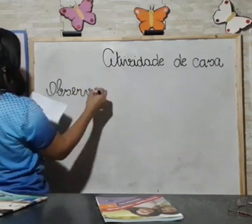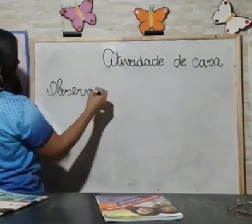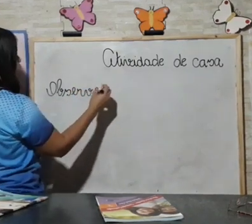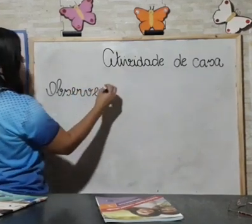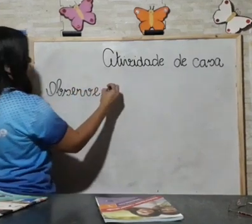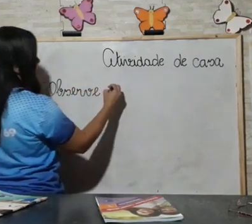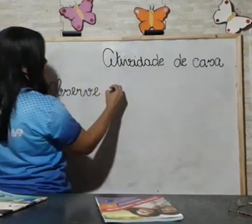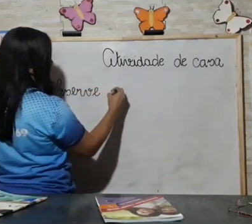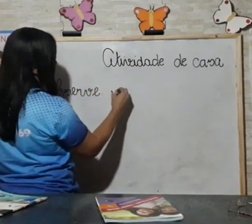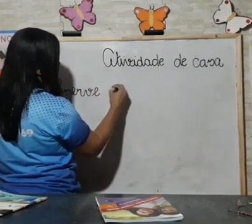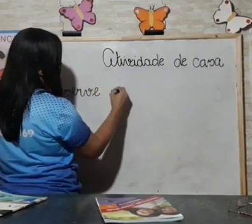o vídeo